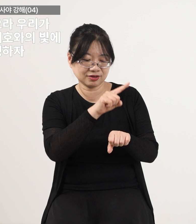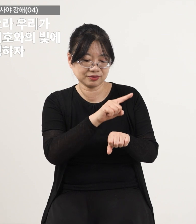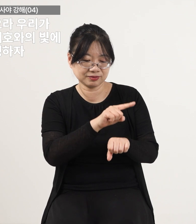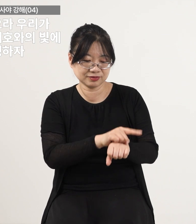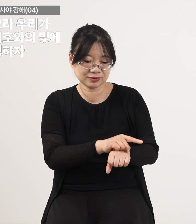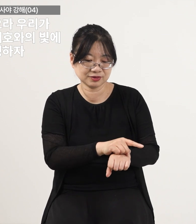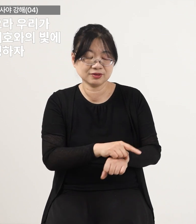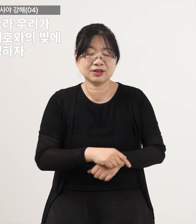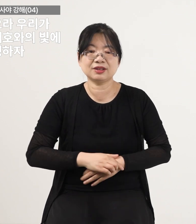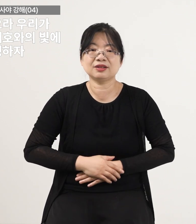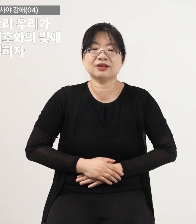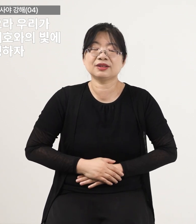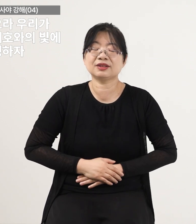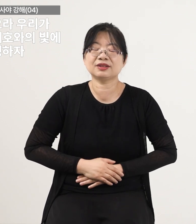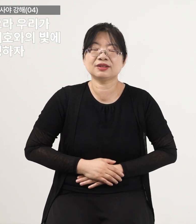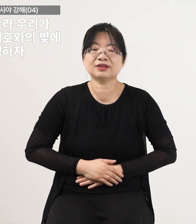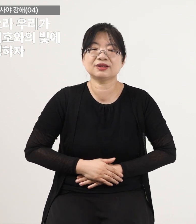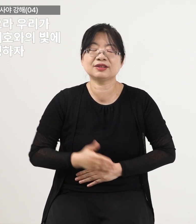예수님의 성품이